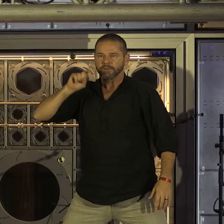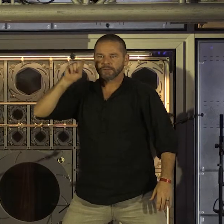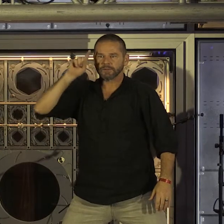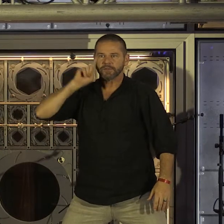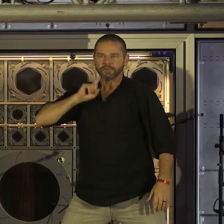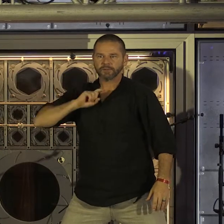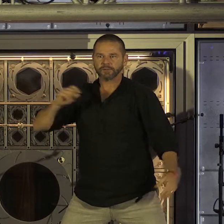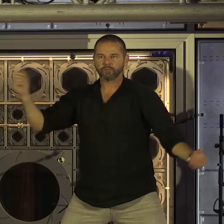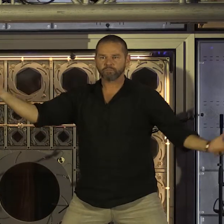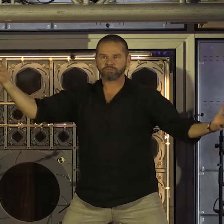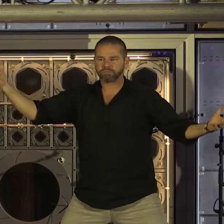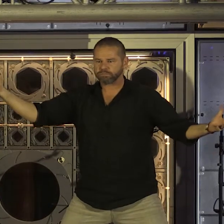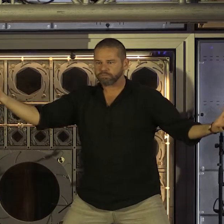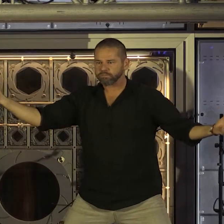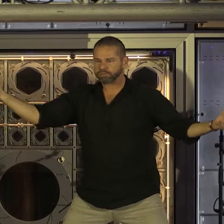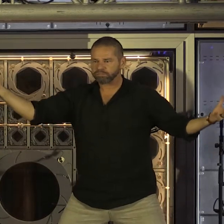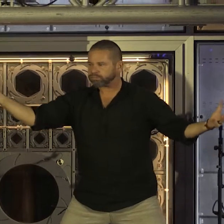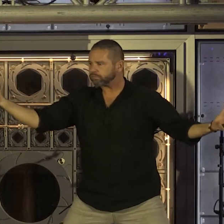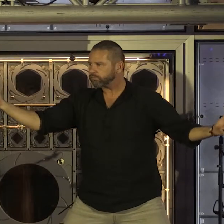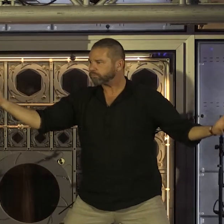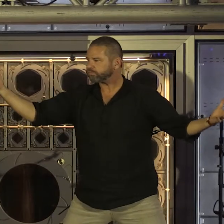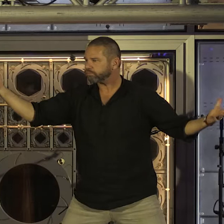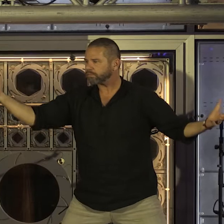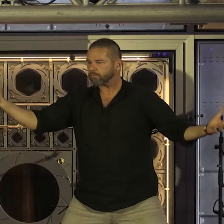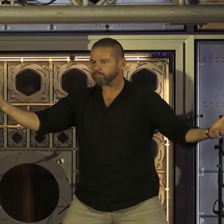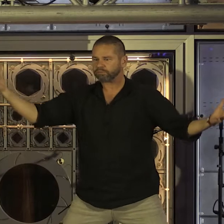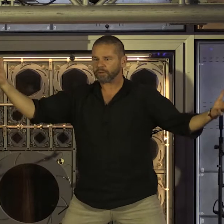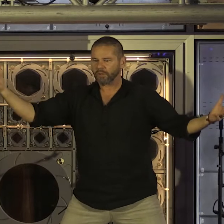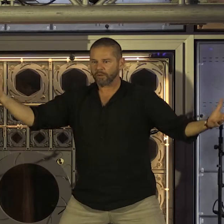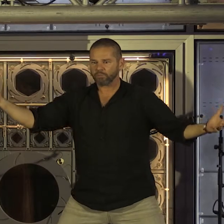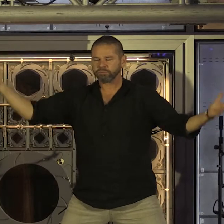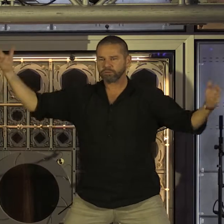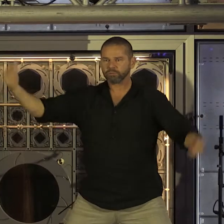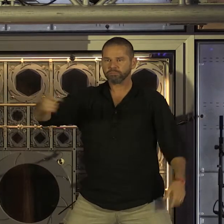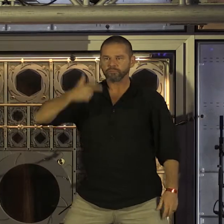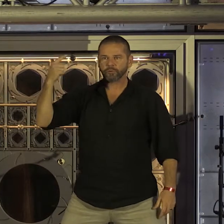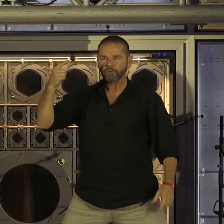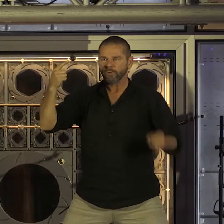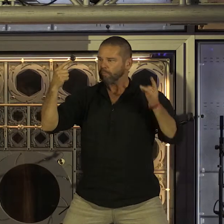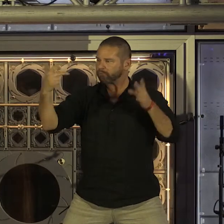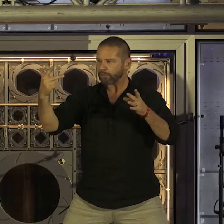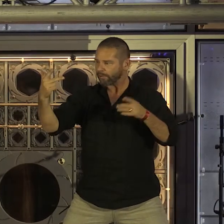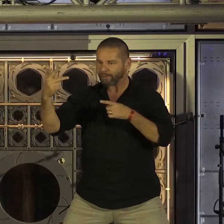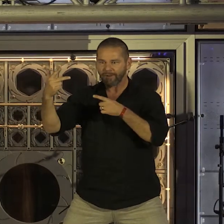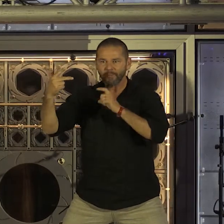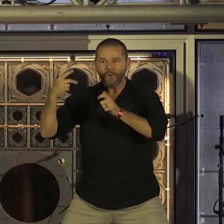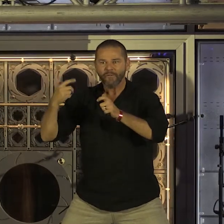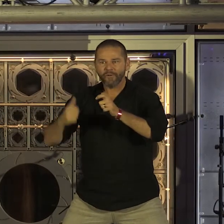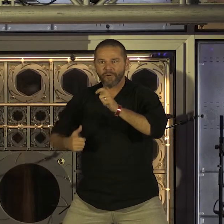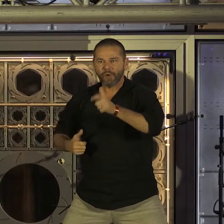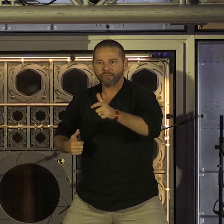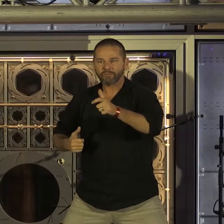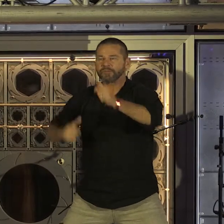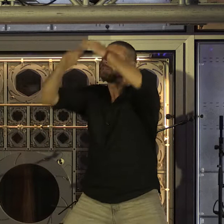Dorénavant, trois découlent de deux, ciel, terre, homme, ensemble.